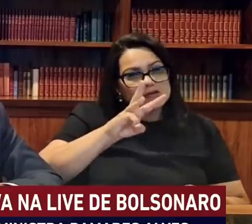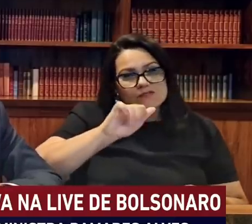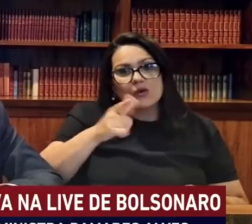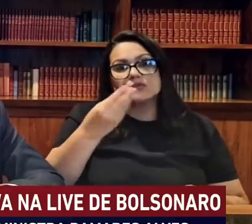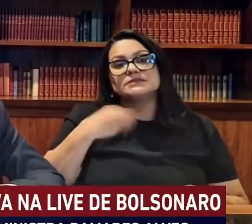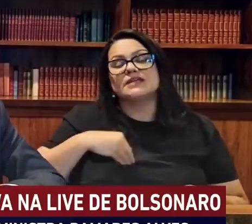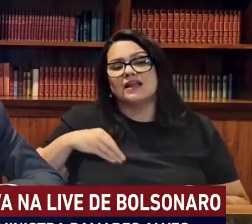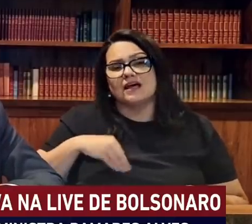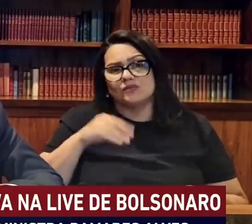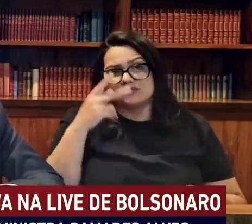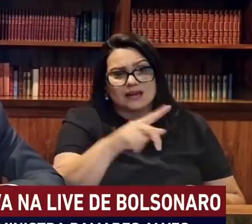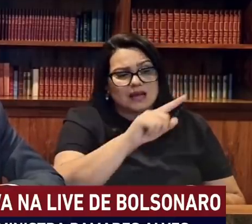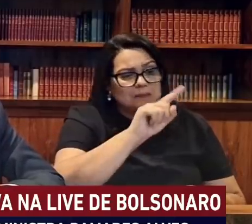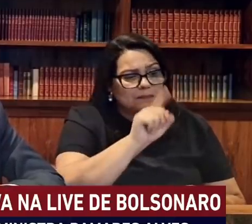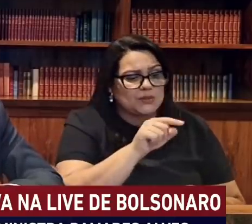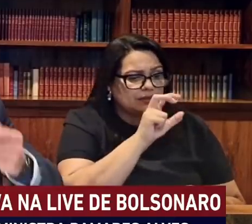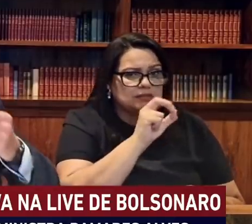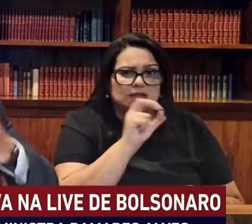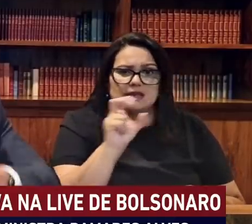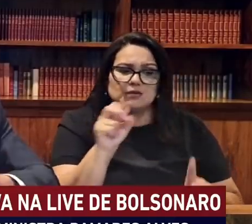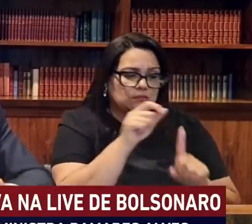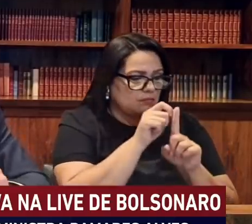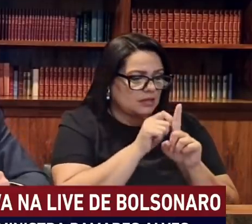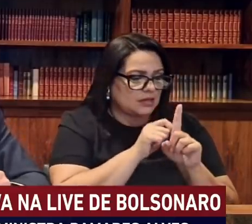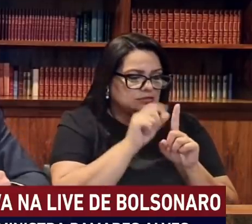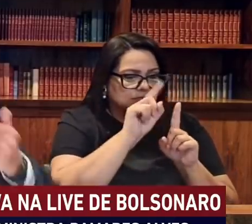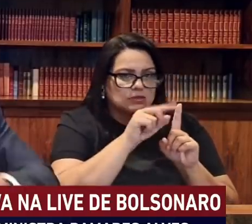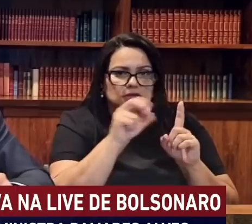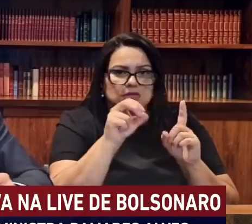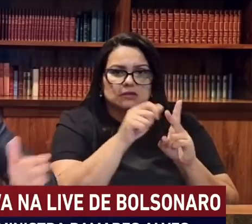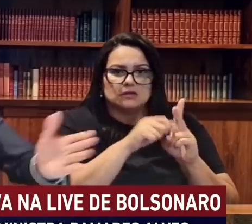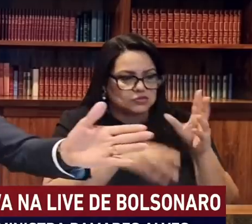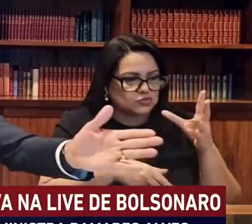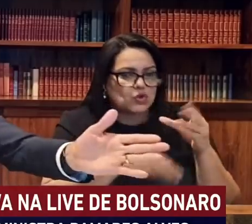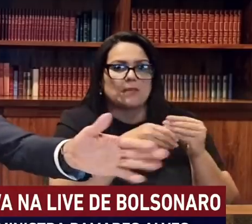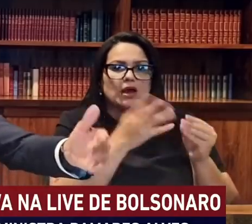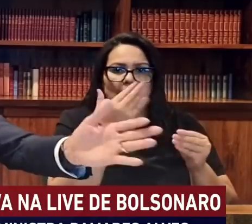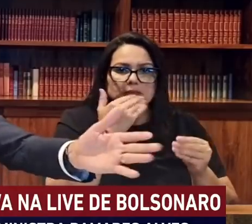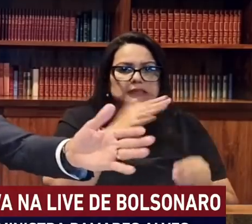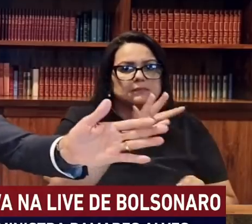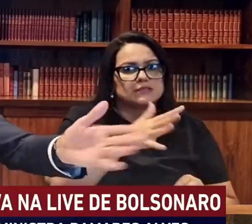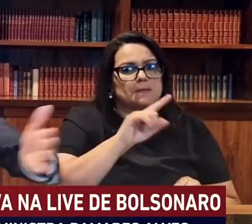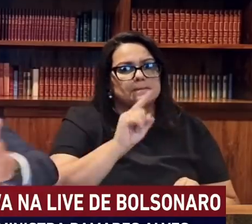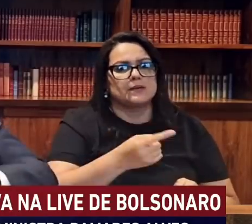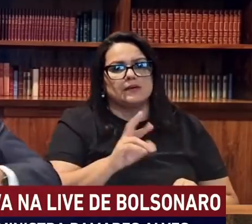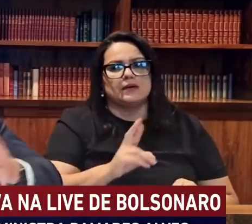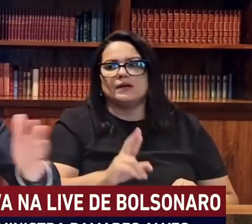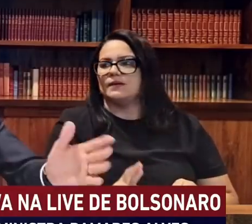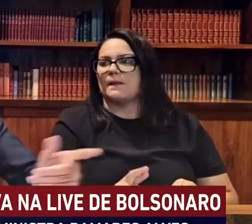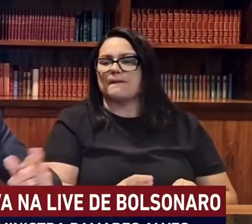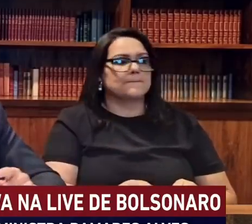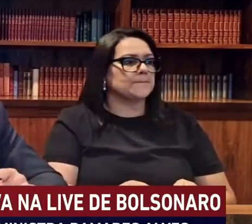equivalente é R$ 1.500 por mês, já somado o auxílio alimentação, que deve estar na casa de uns R$ 1.000. Alguém